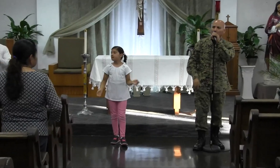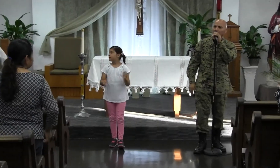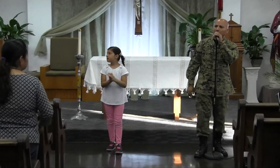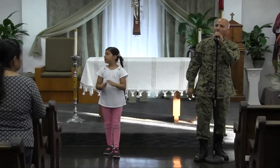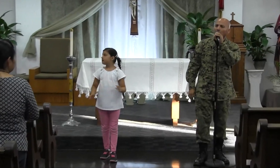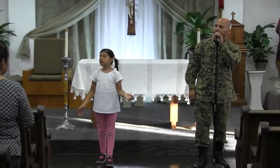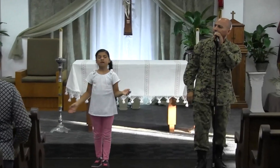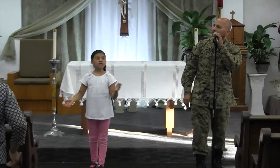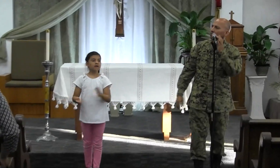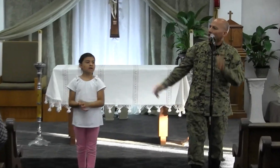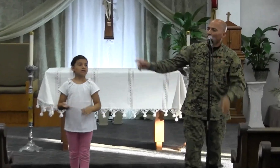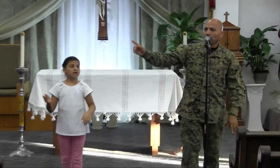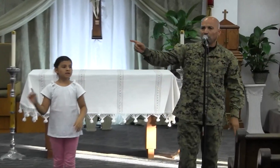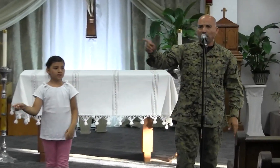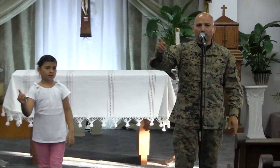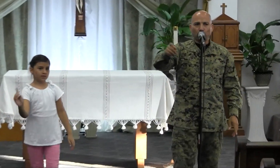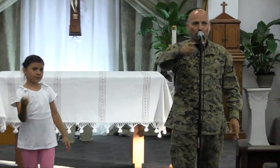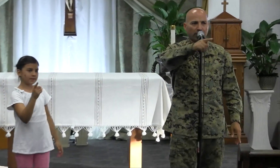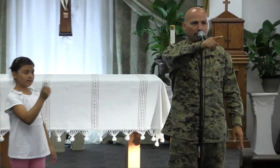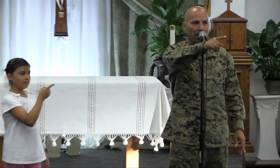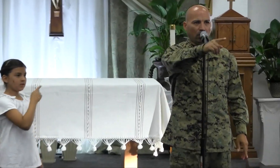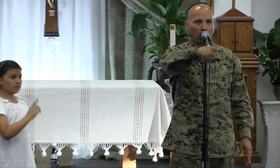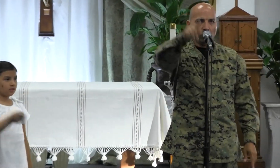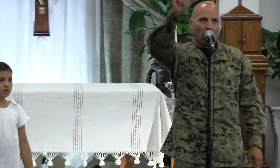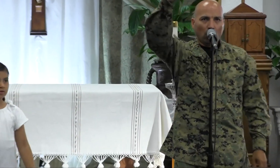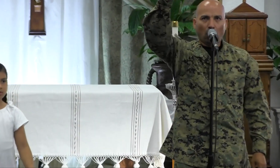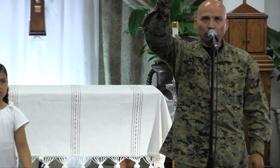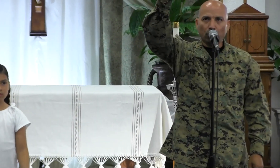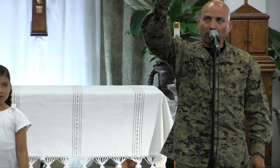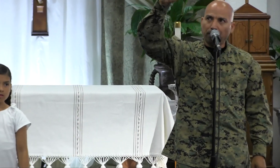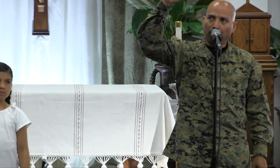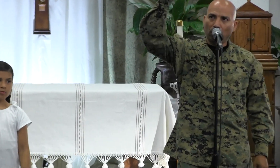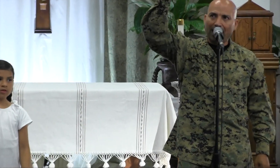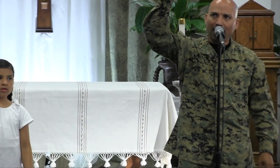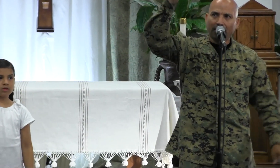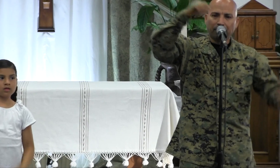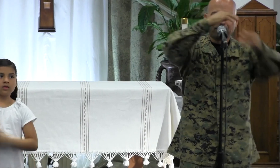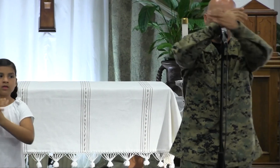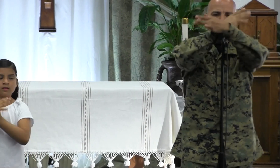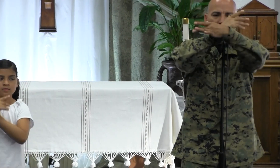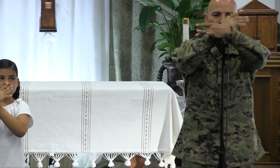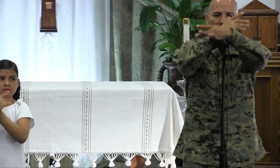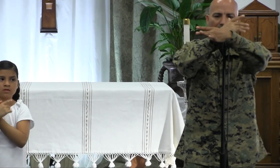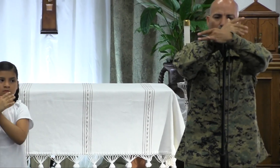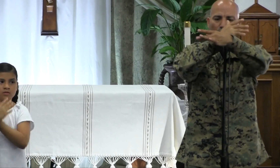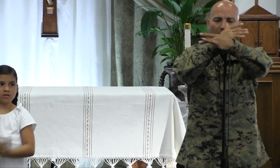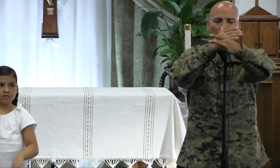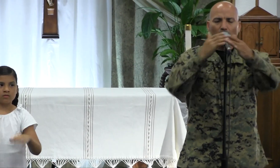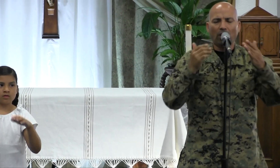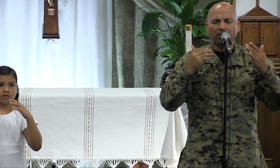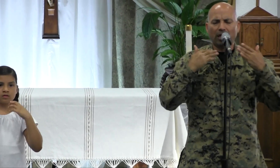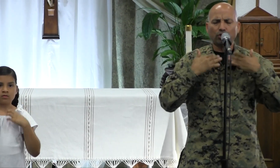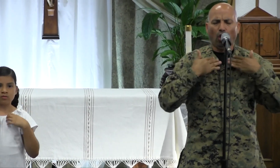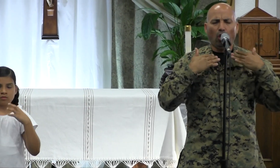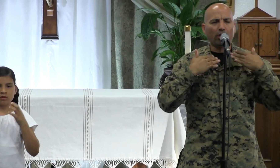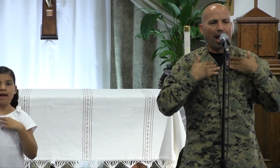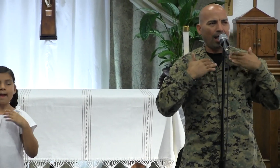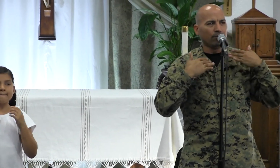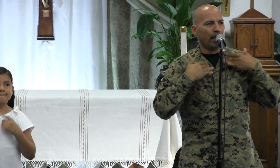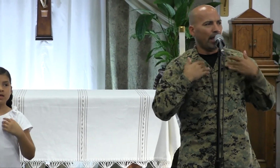ser. Dile conmigo, dile tú, mi hermano, con tu gran poder, Espíritu Santo,